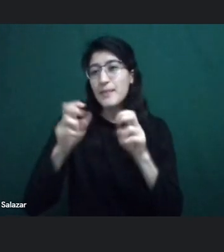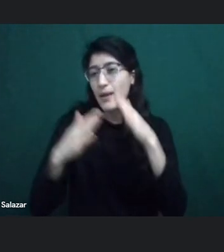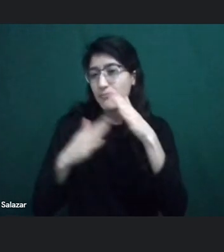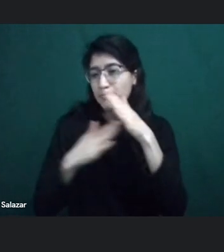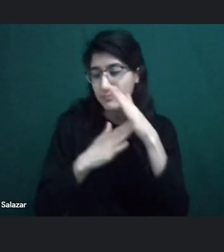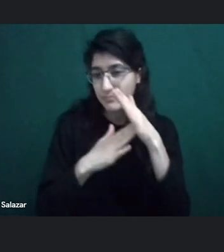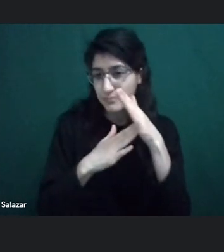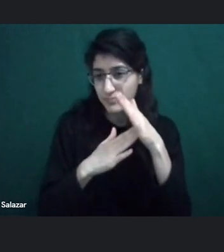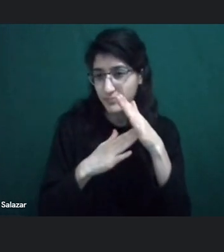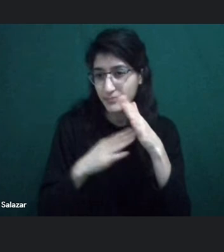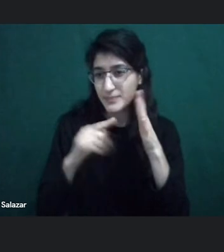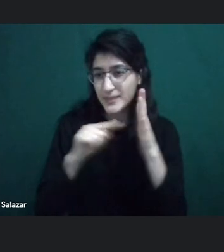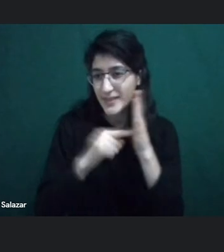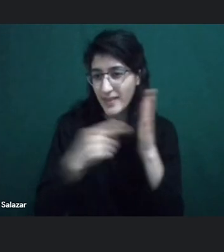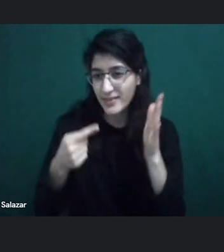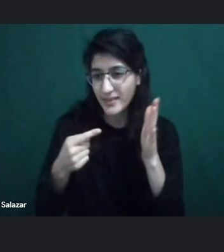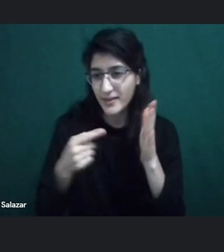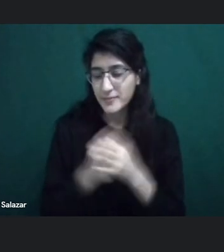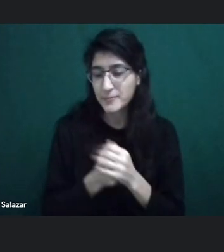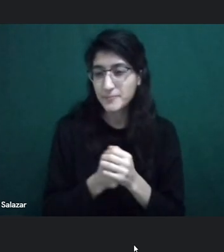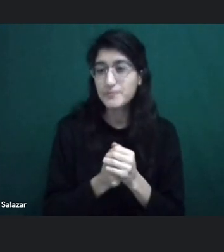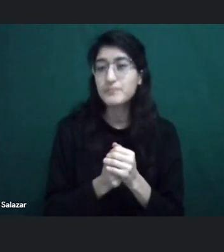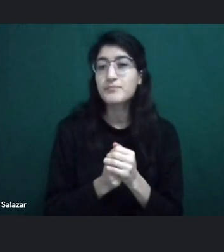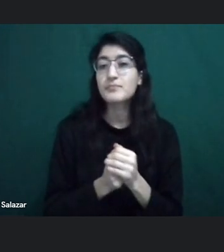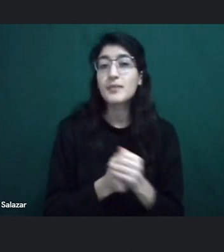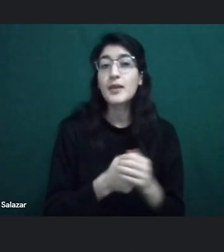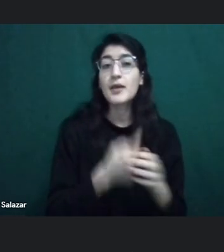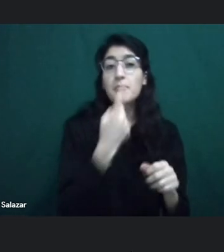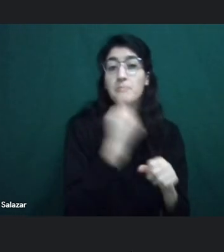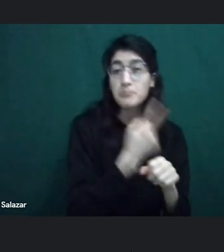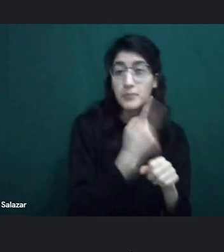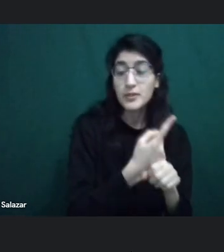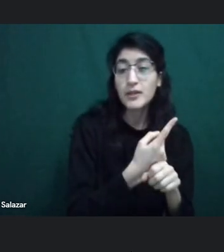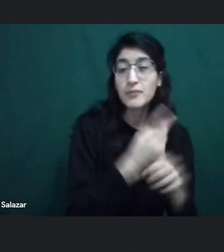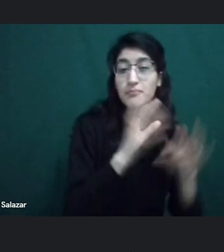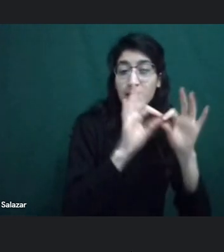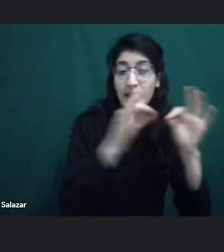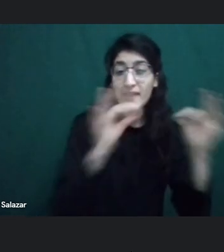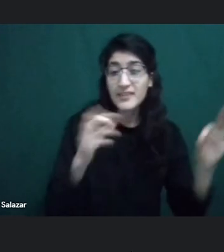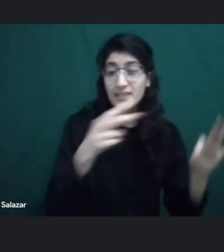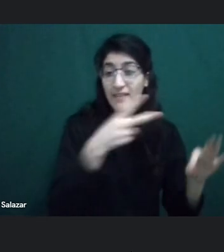Que son, por un lado, la frase verbal y por el otro lado, el caso ING.